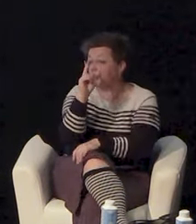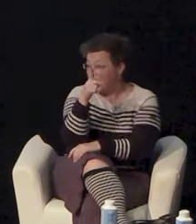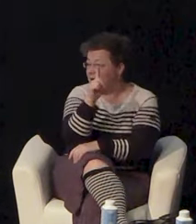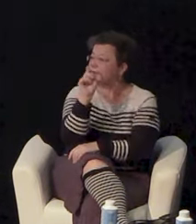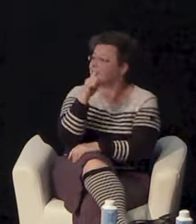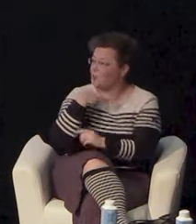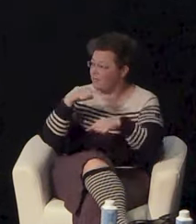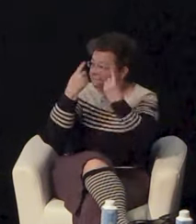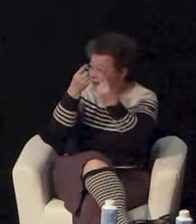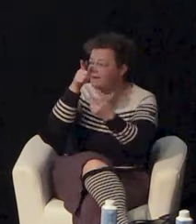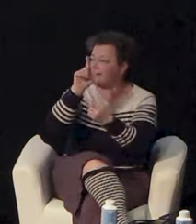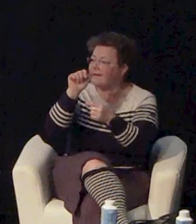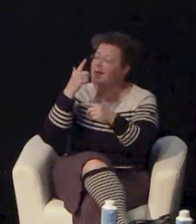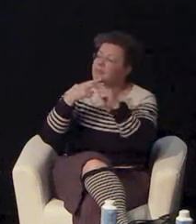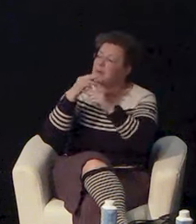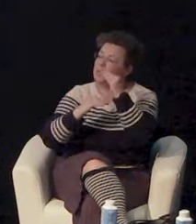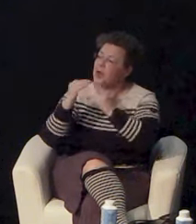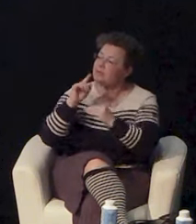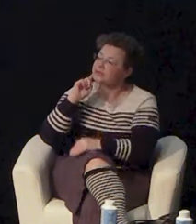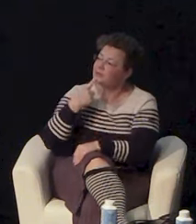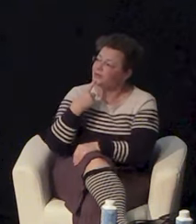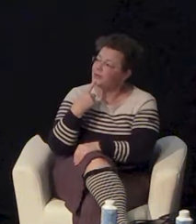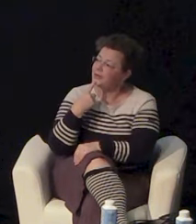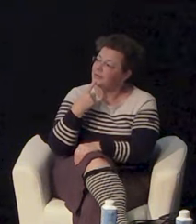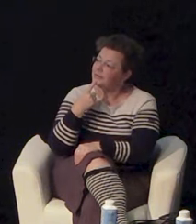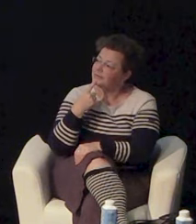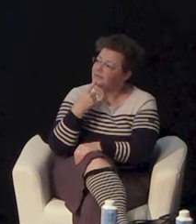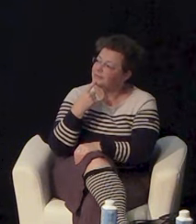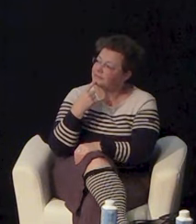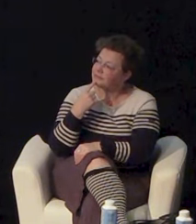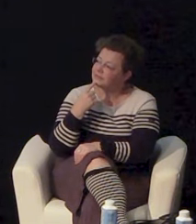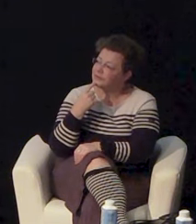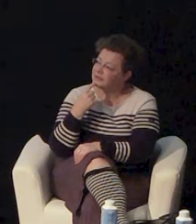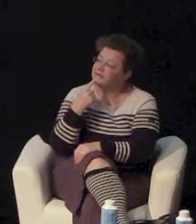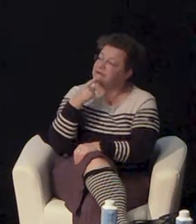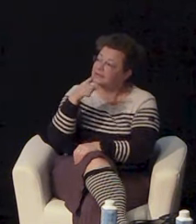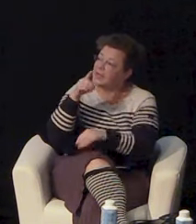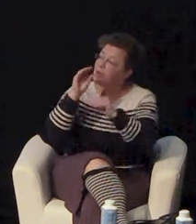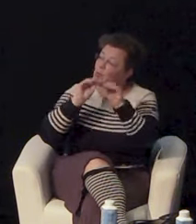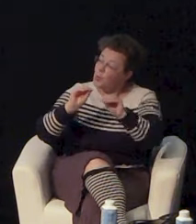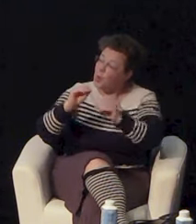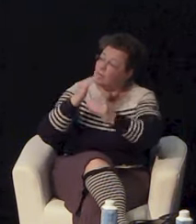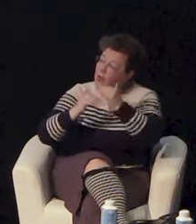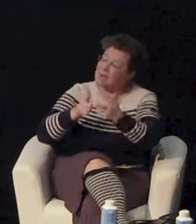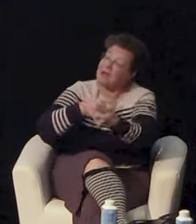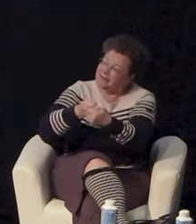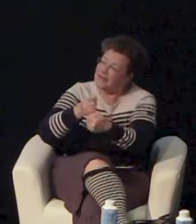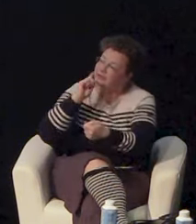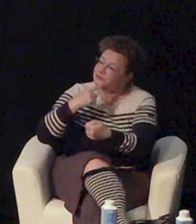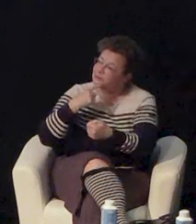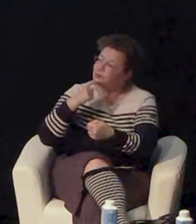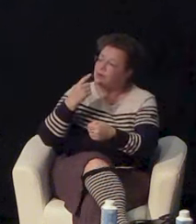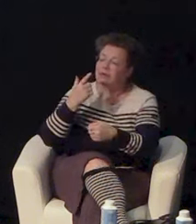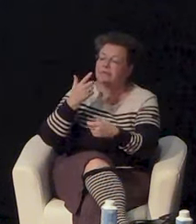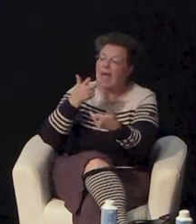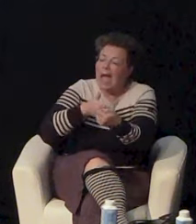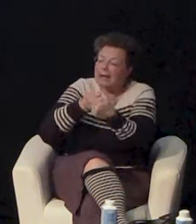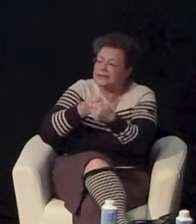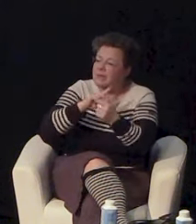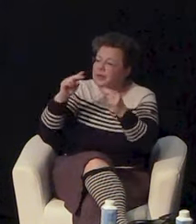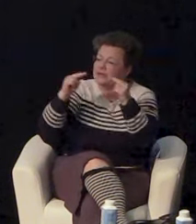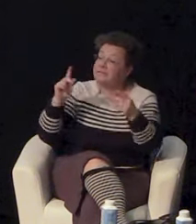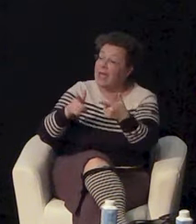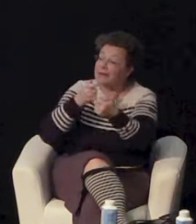été diplômée. Donc, je suis allée à Paris pour faire suivre un programme adapté aux